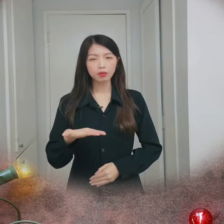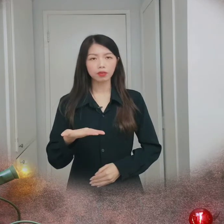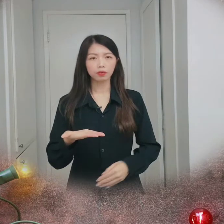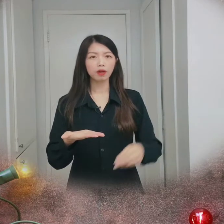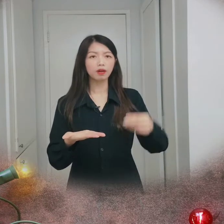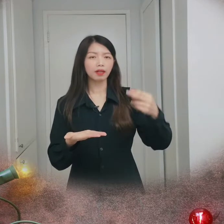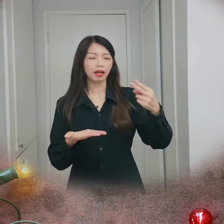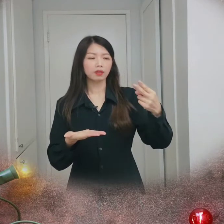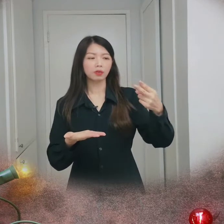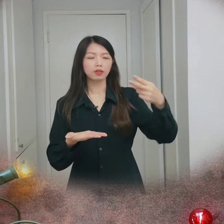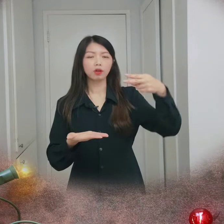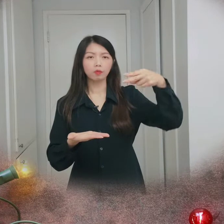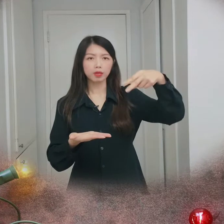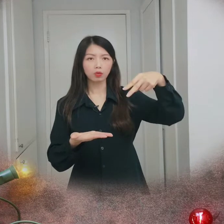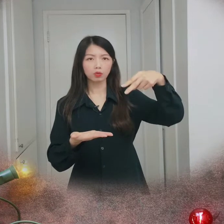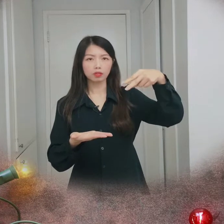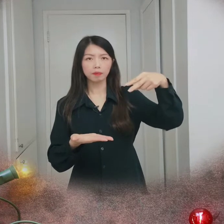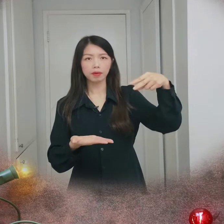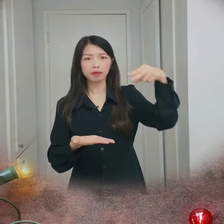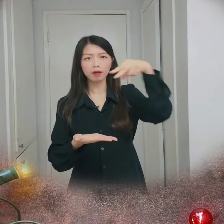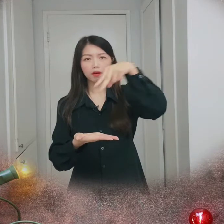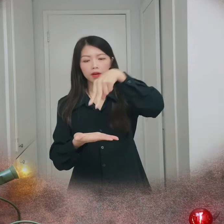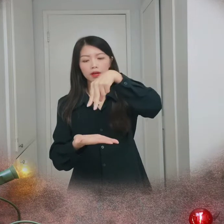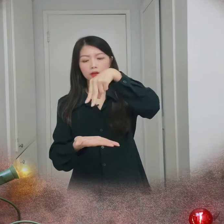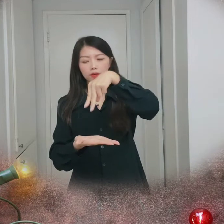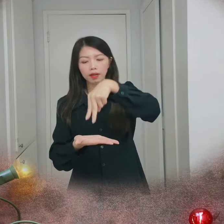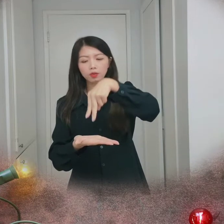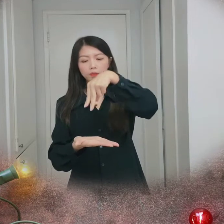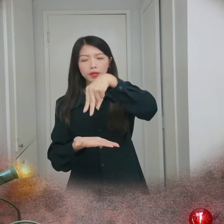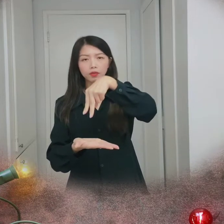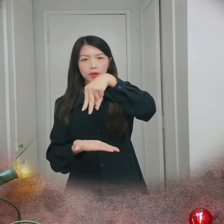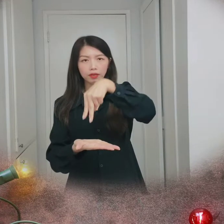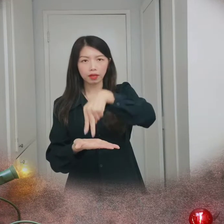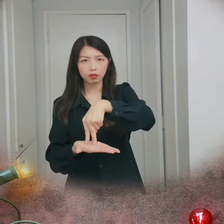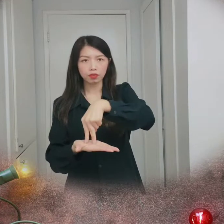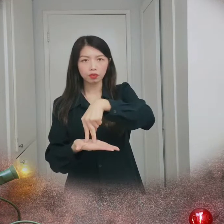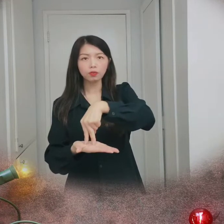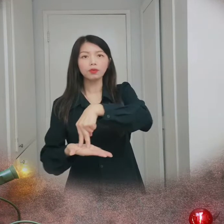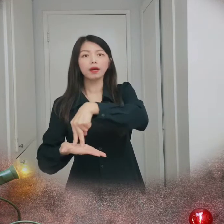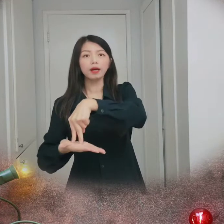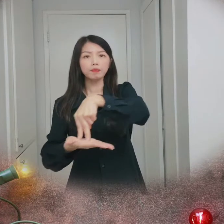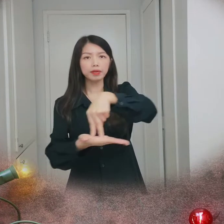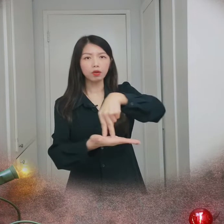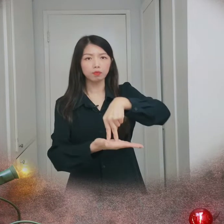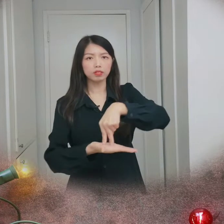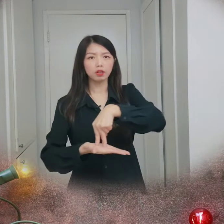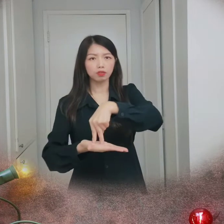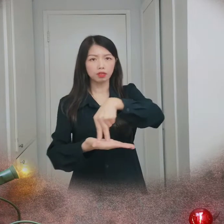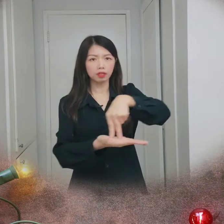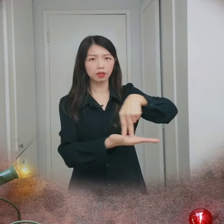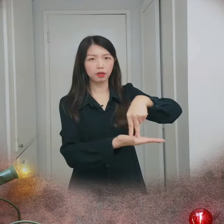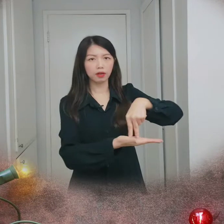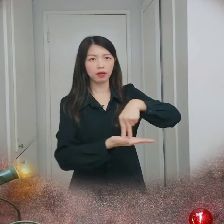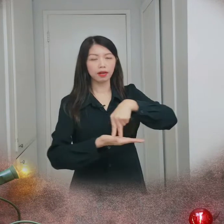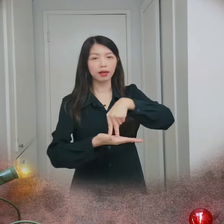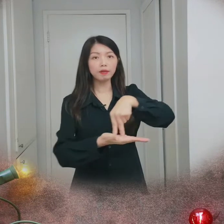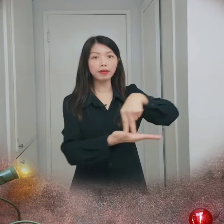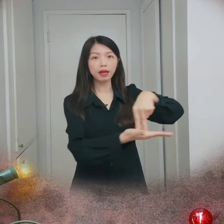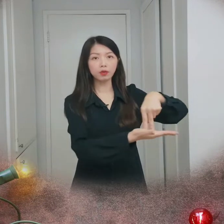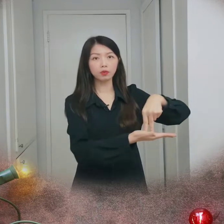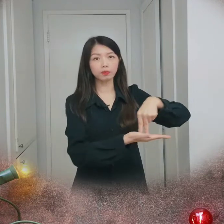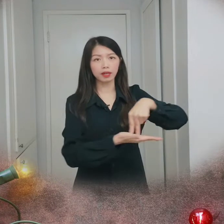위로 해주시고요. 다른 손은 검지하고 중지만 펴서 이렇게 손바닥 위에 대주시고 함께 움직여 주시는 거예요.